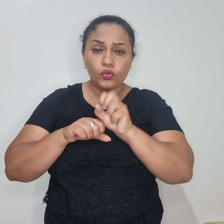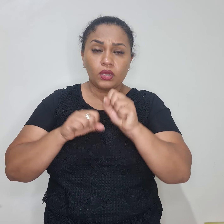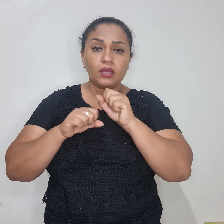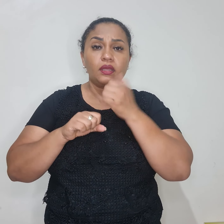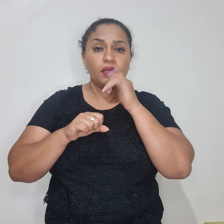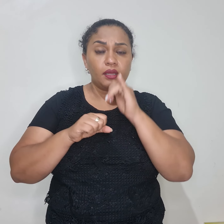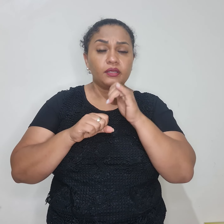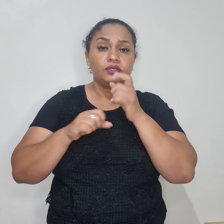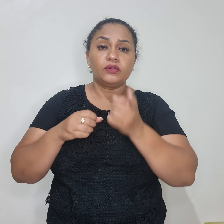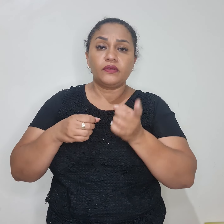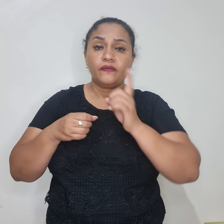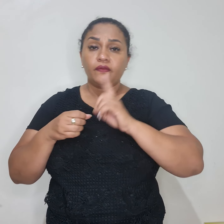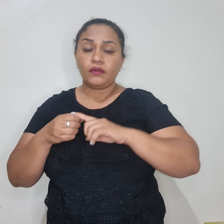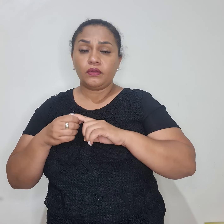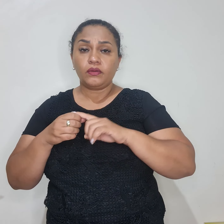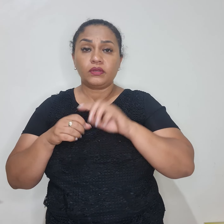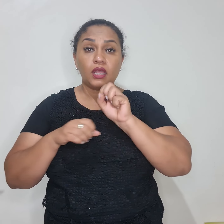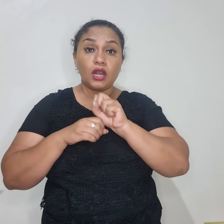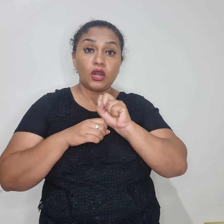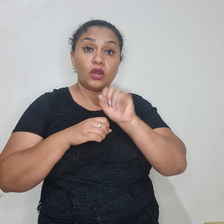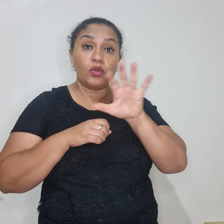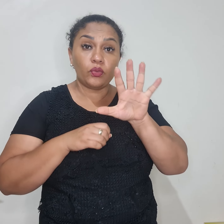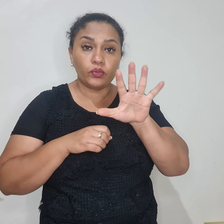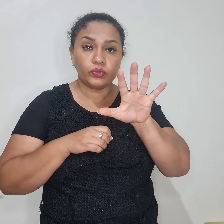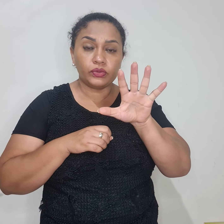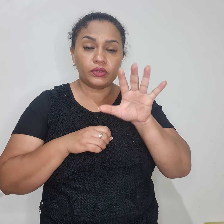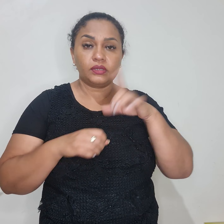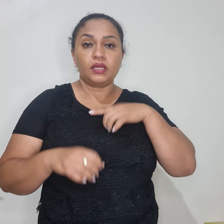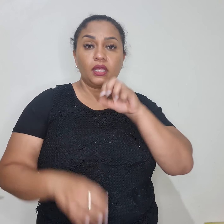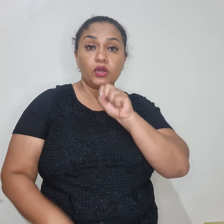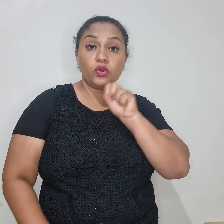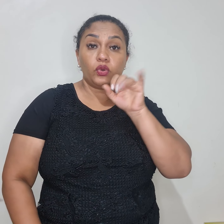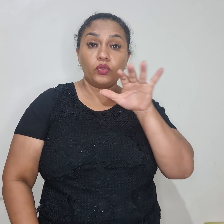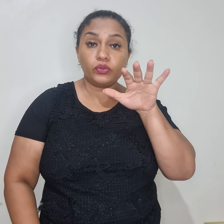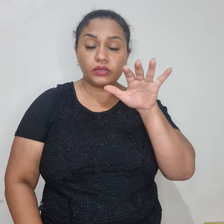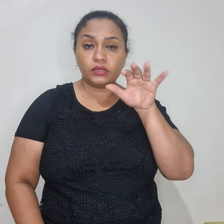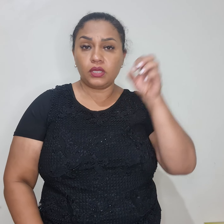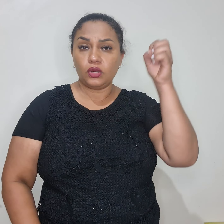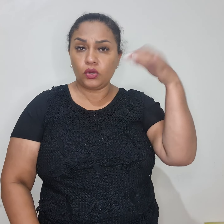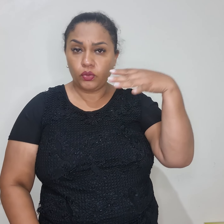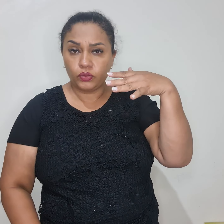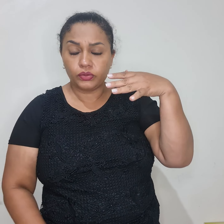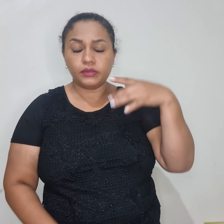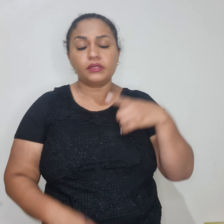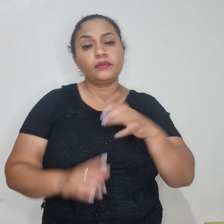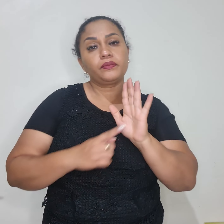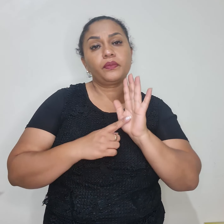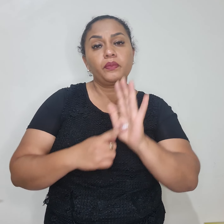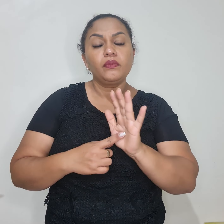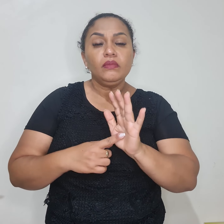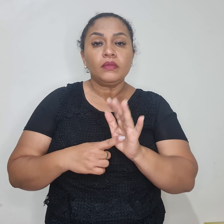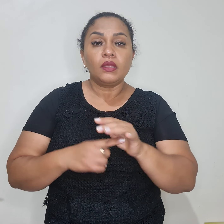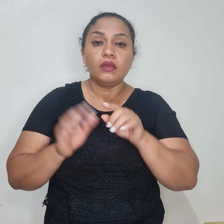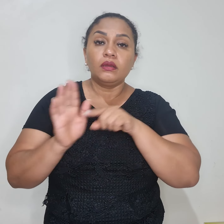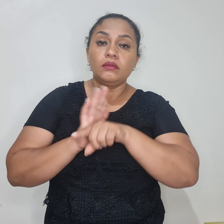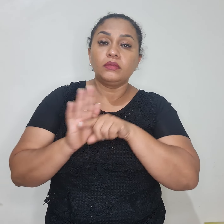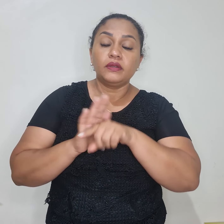ele retorna, ele emite luz. Então, o modelo de Rutherford é característico pelas camadas eletrônicas, pelas camadas onde estão